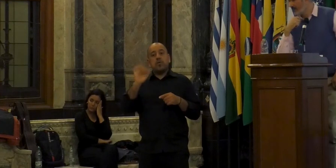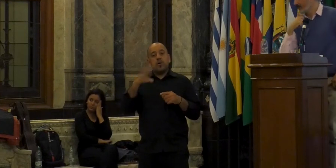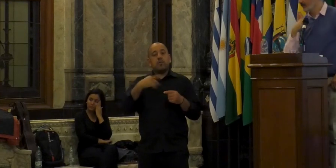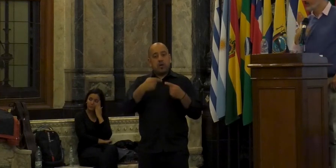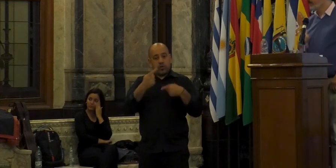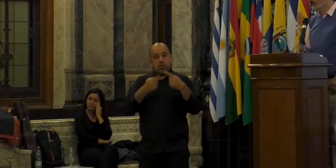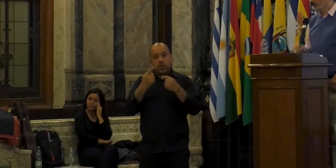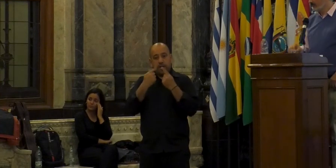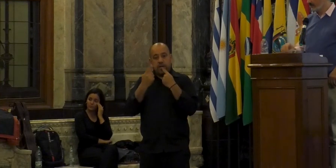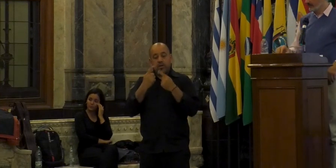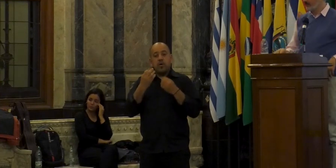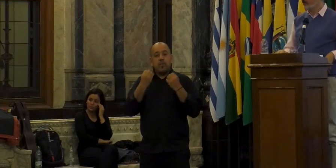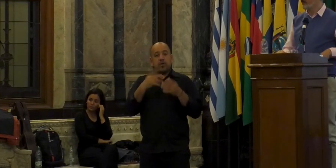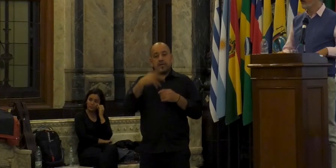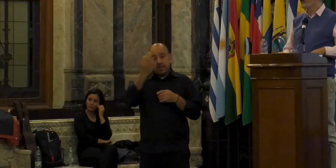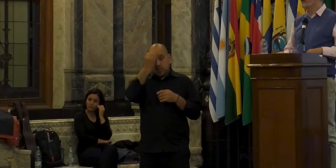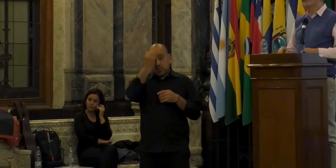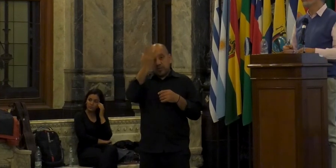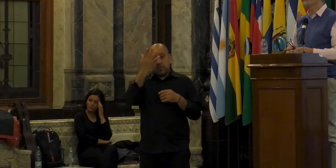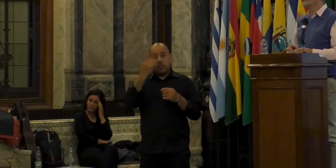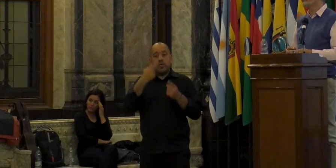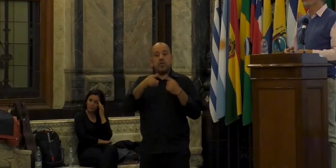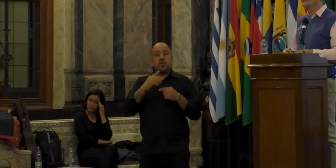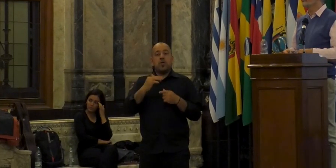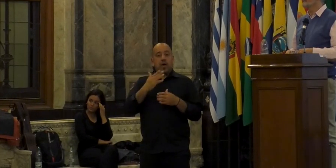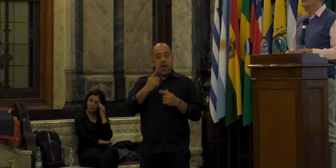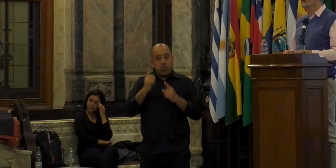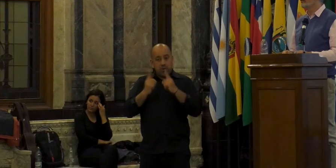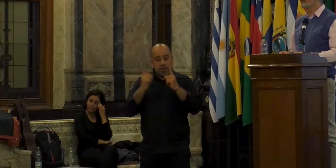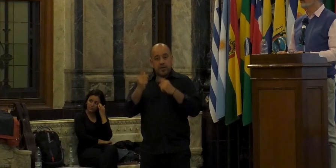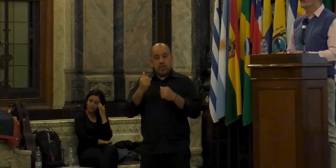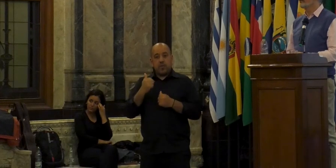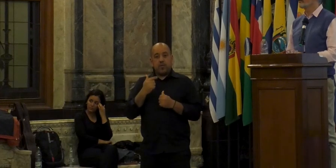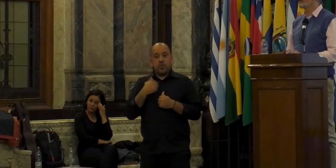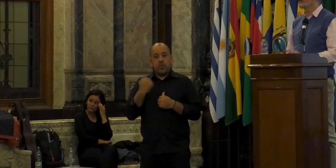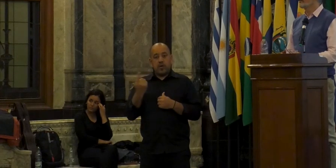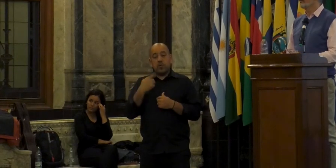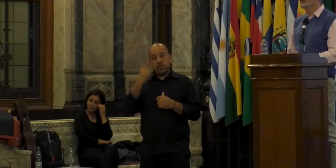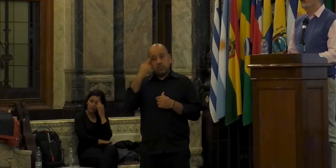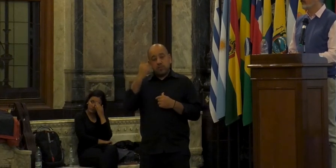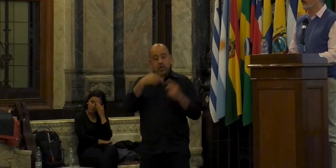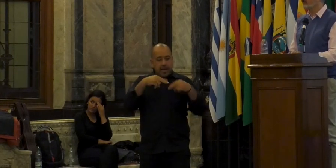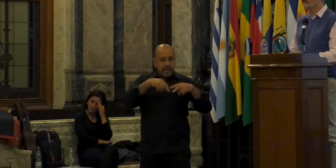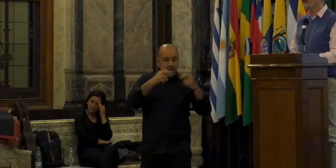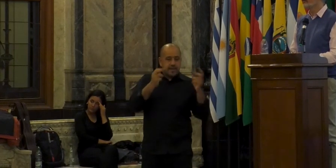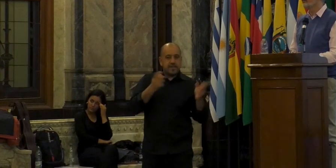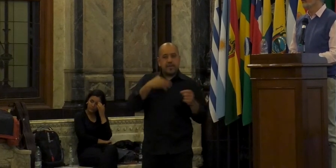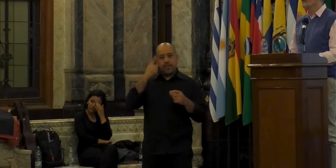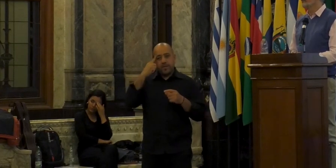seguir conversando, porque justamente por ese camino iban algunas de nuestros análisis, de